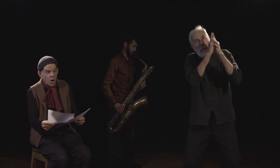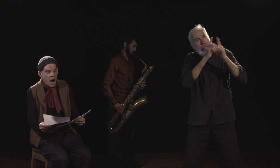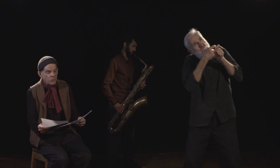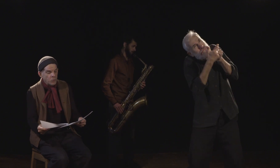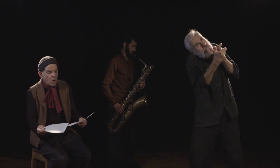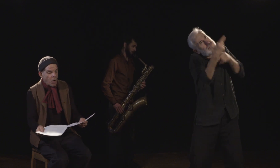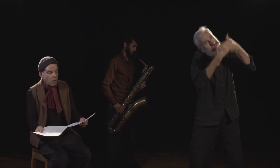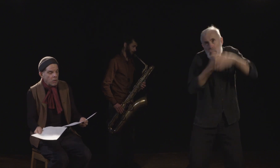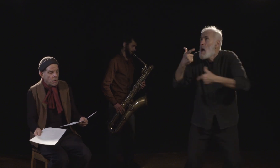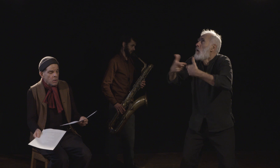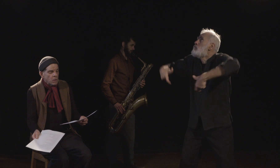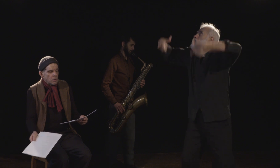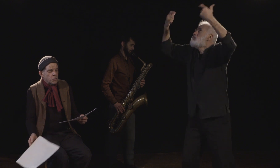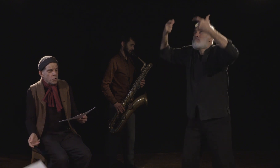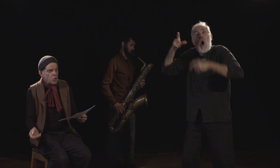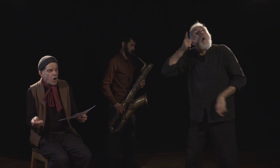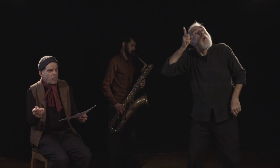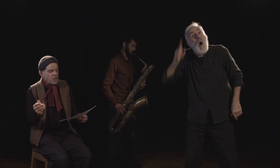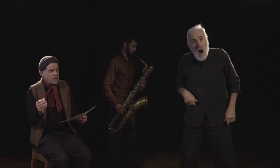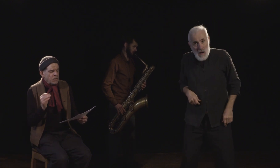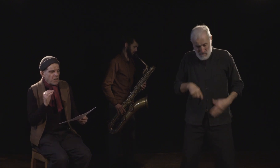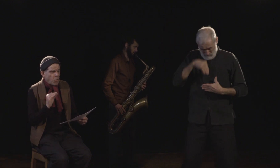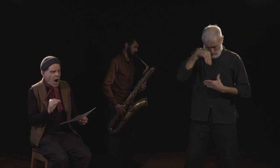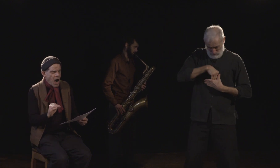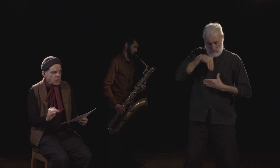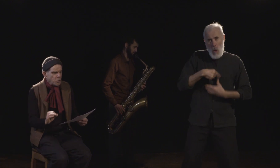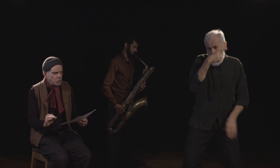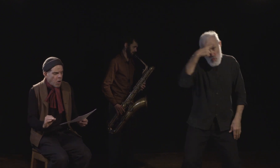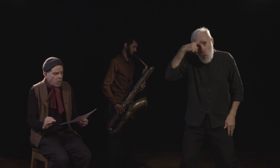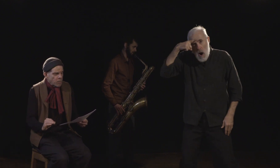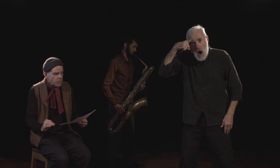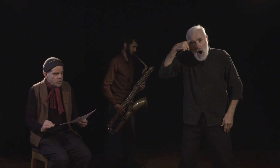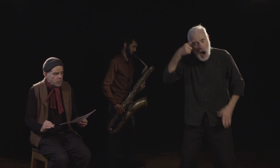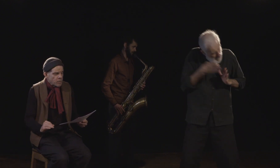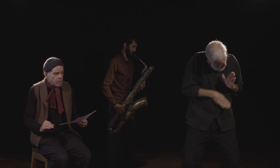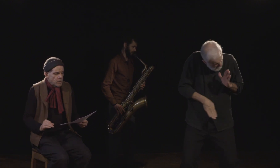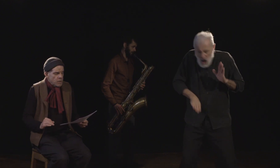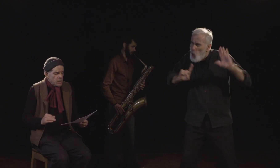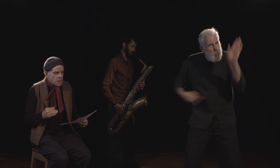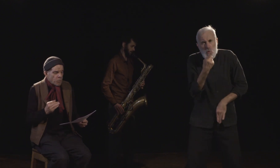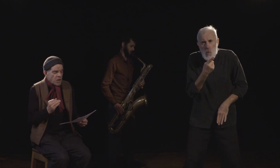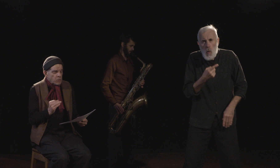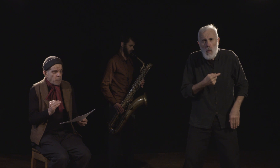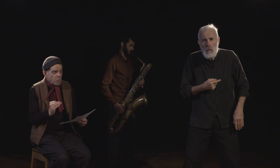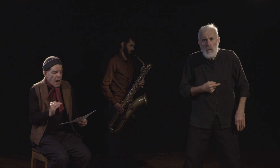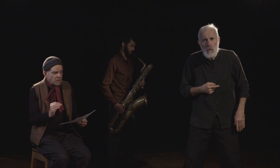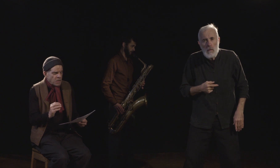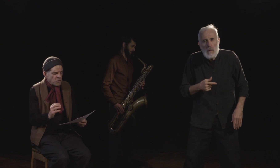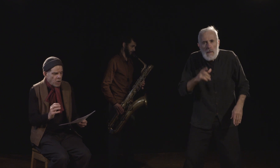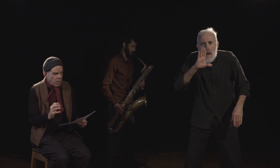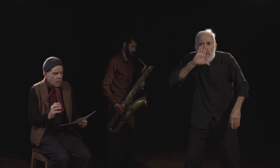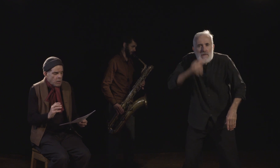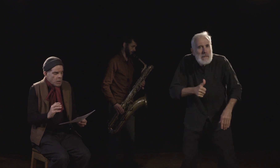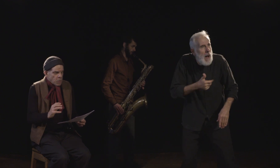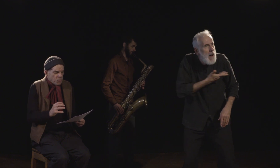c'est noir dedans. Toujours vide et noir dedans. C'est pour ça que la plupart